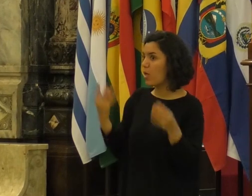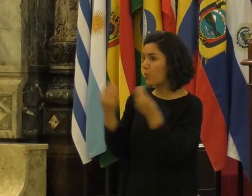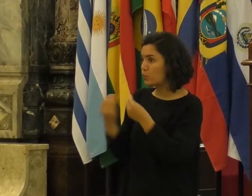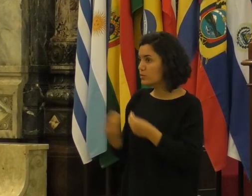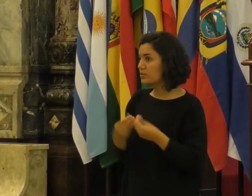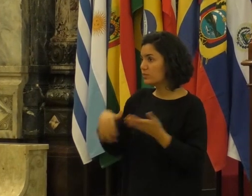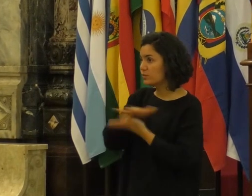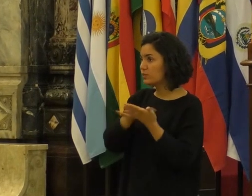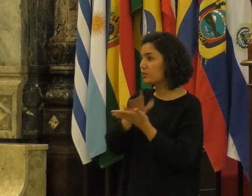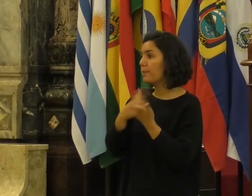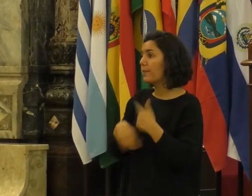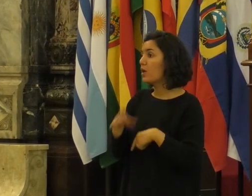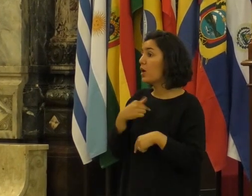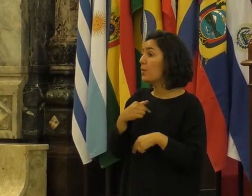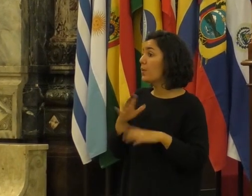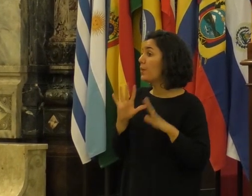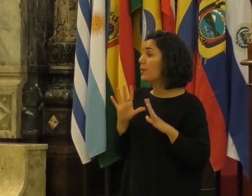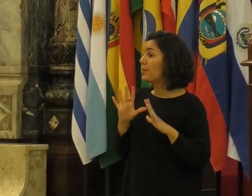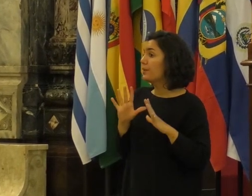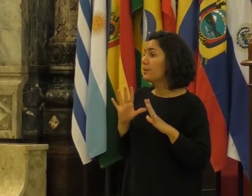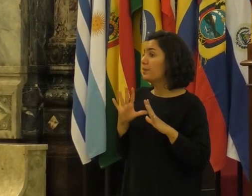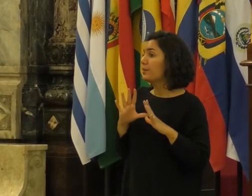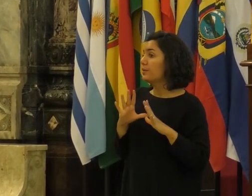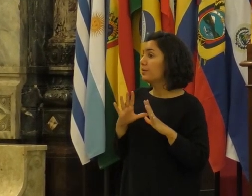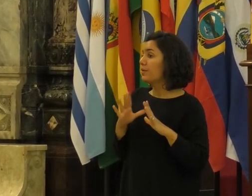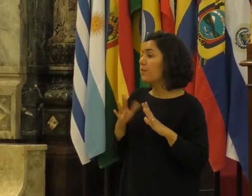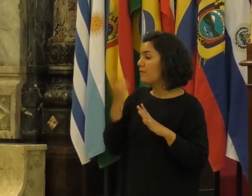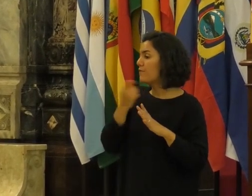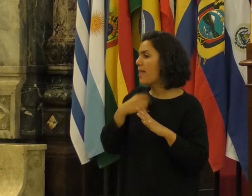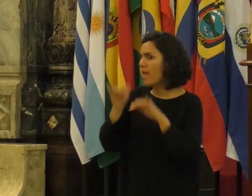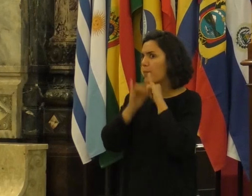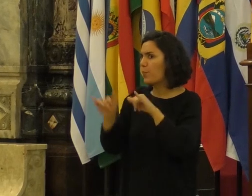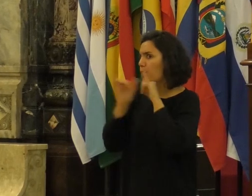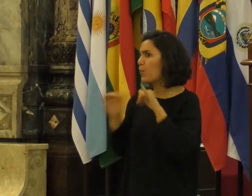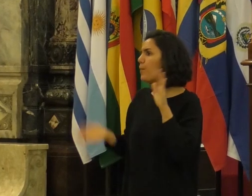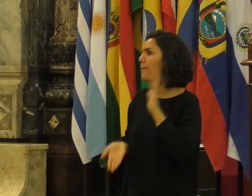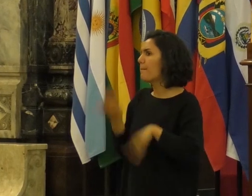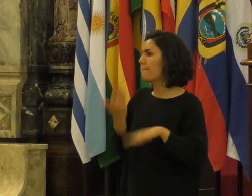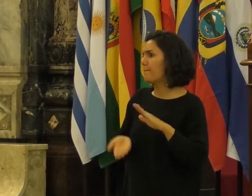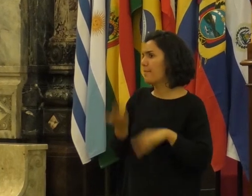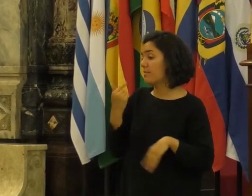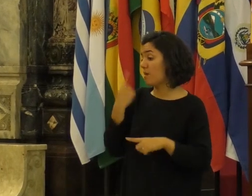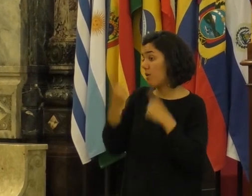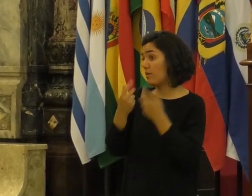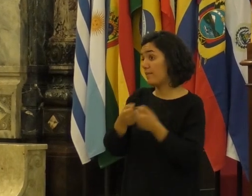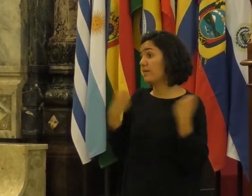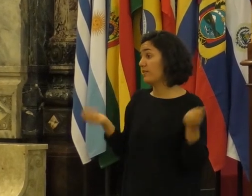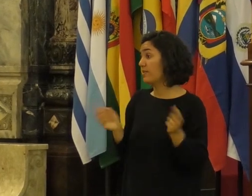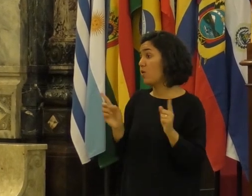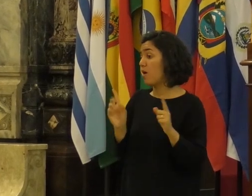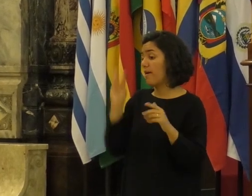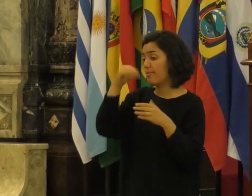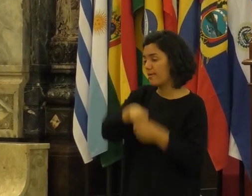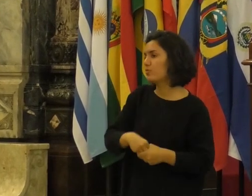casos, pero que para mí pudieran circular más, porque algunas revistas no están suficientemente metidas en los